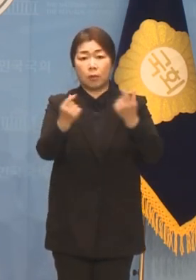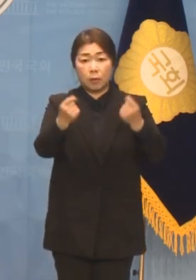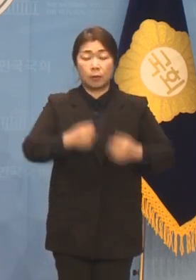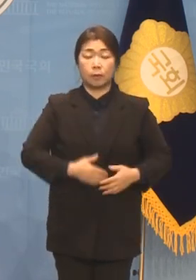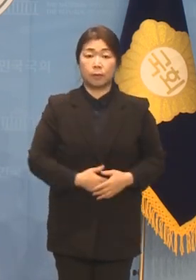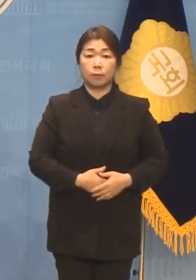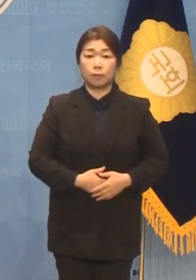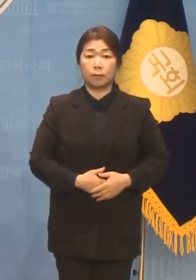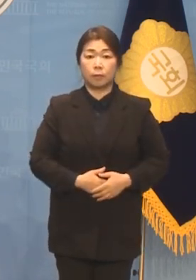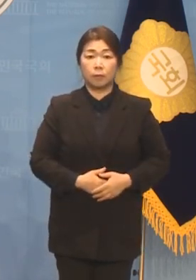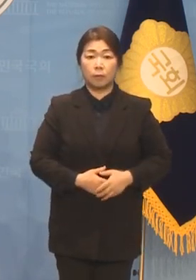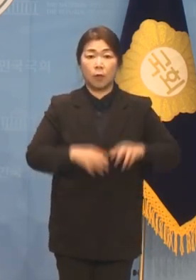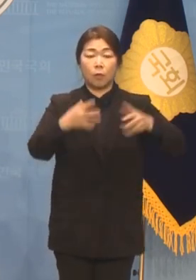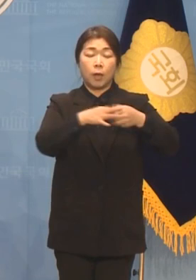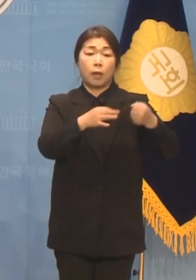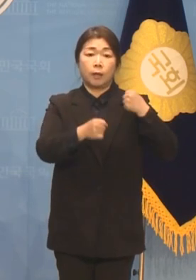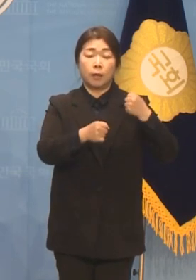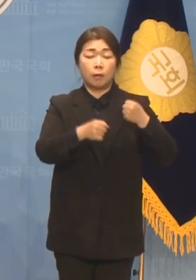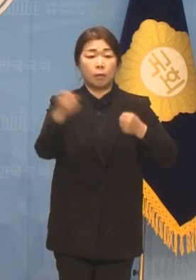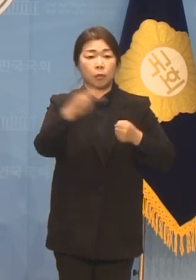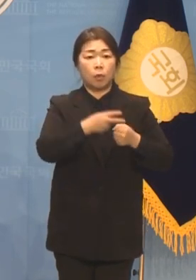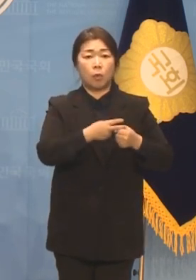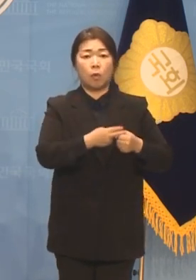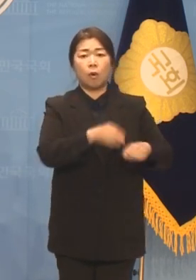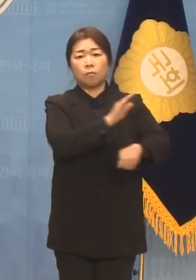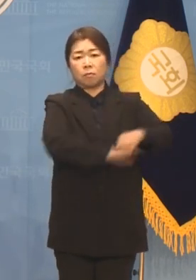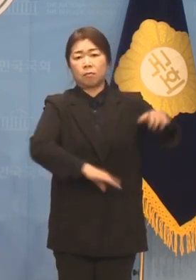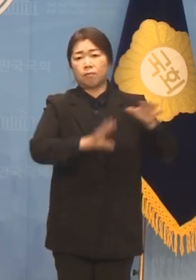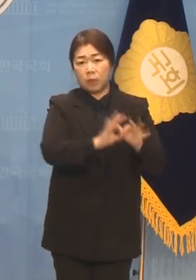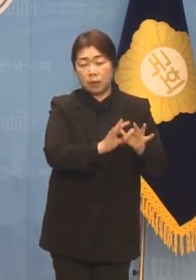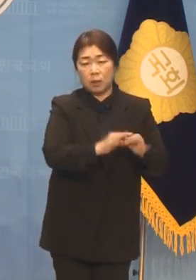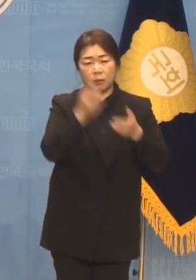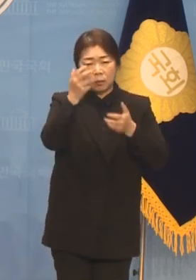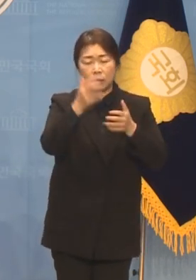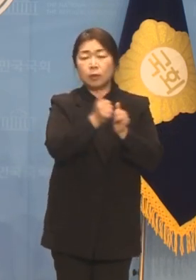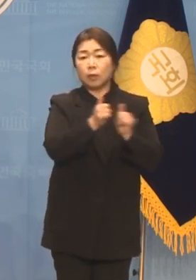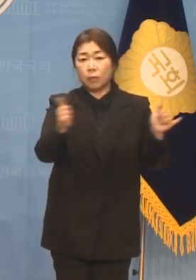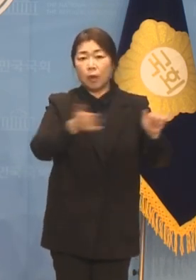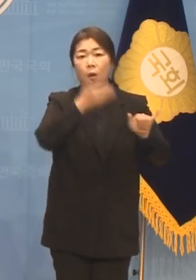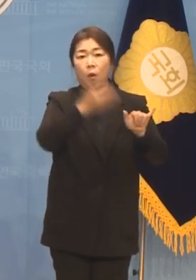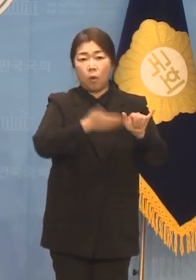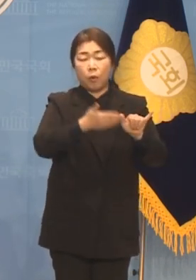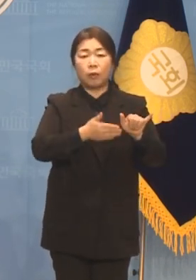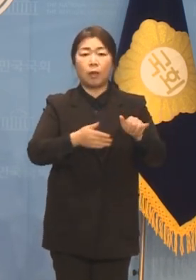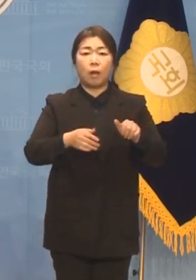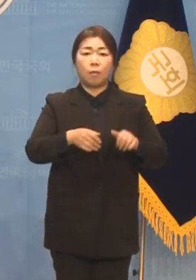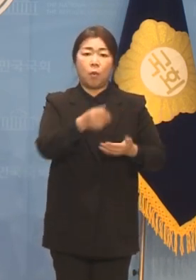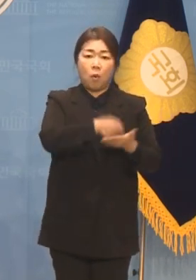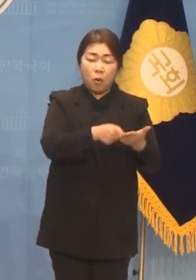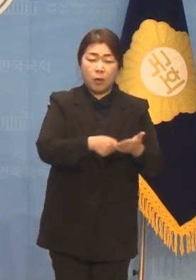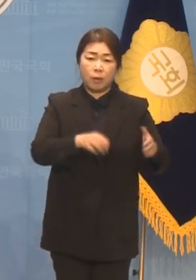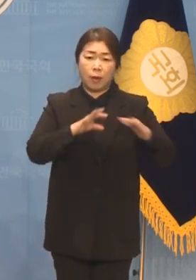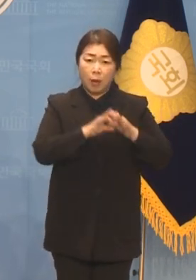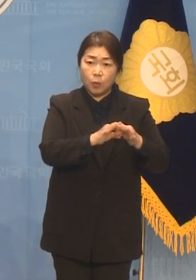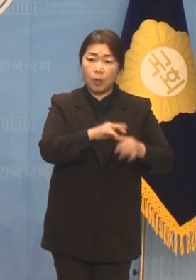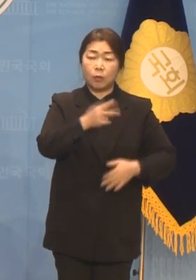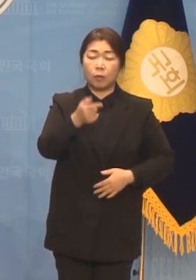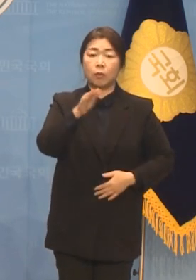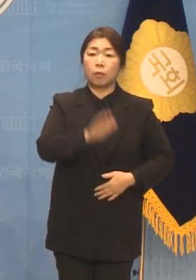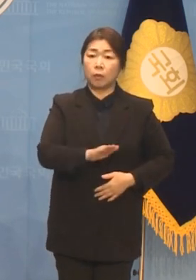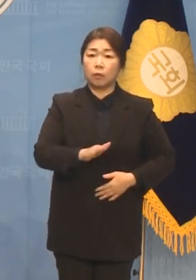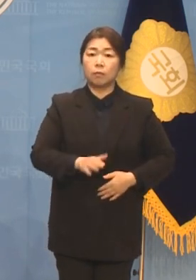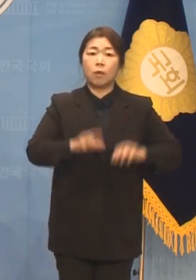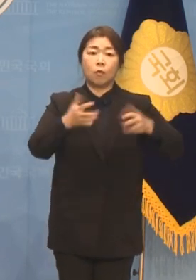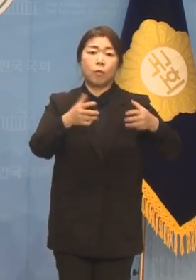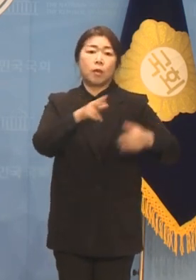국민의힘과 극우 보수 언론의 꾸준한 반정치적 선동에도 불구하고 의원수 전체를 증원하자는